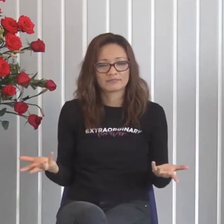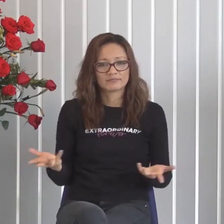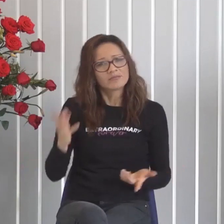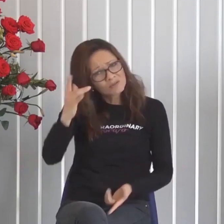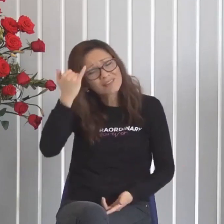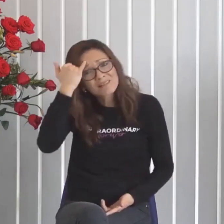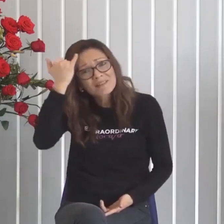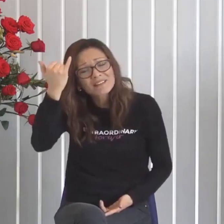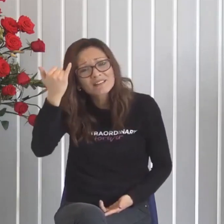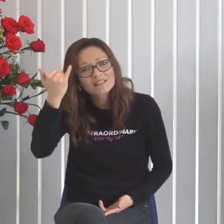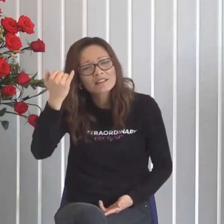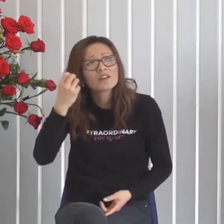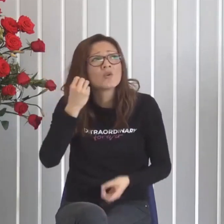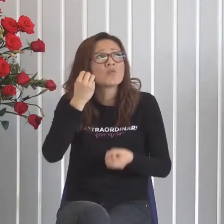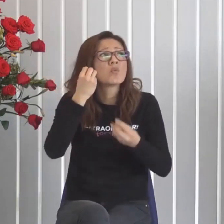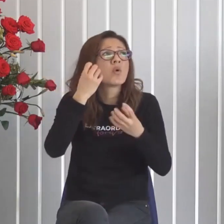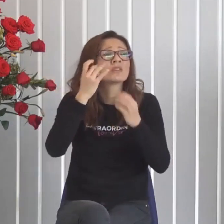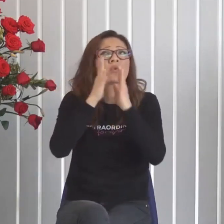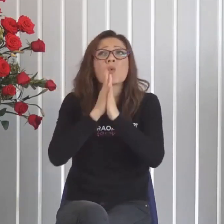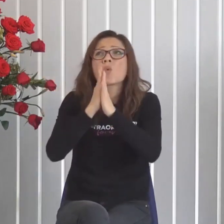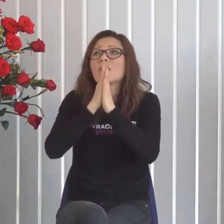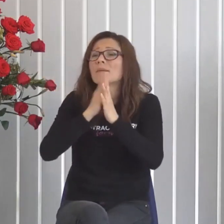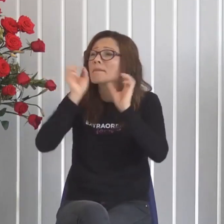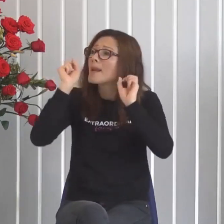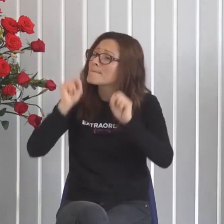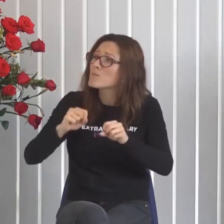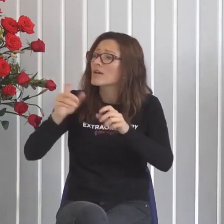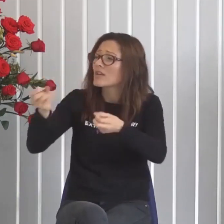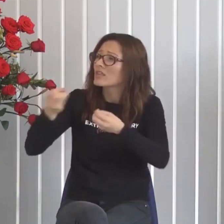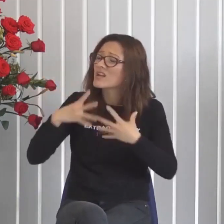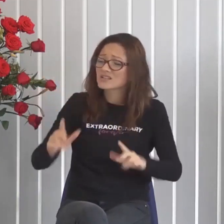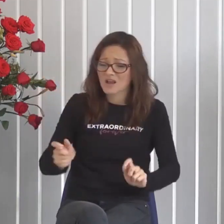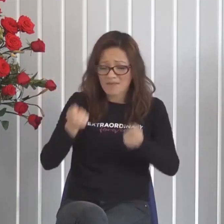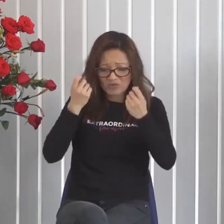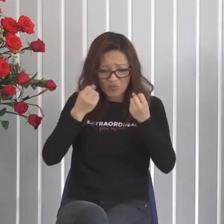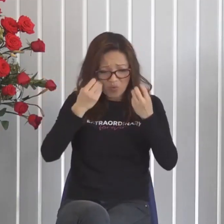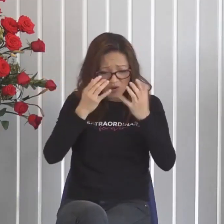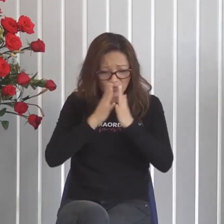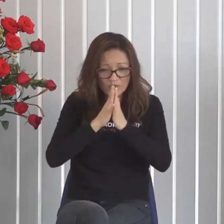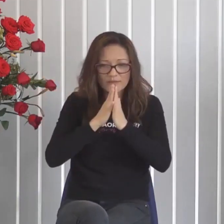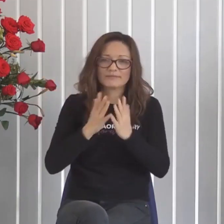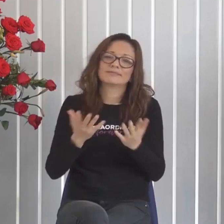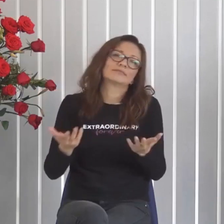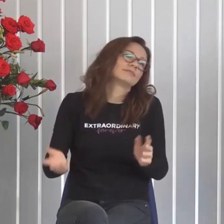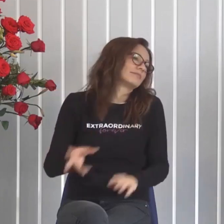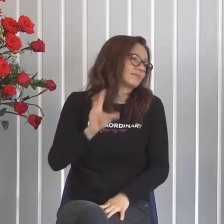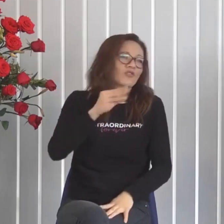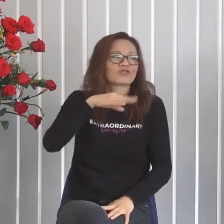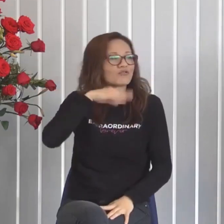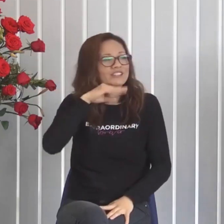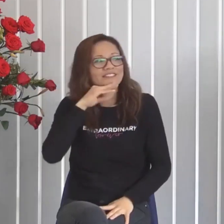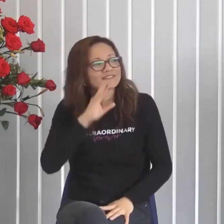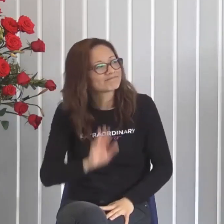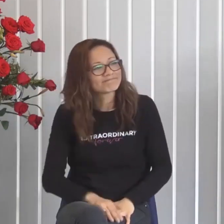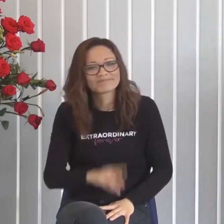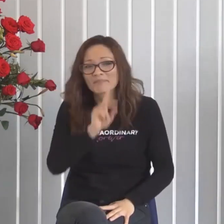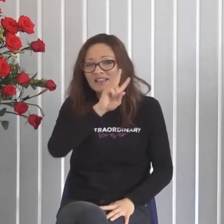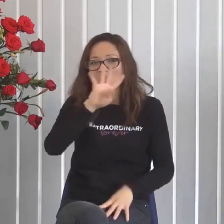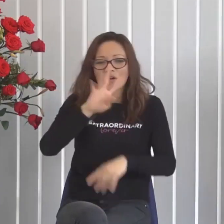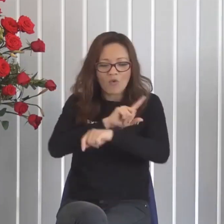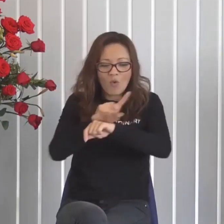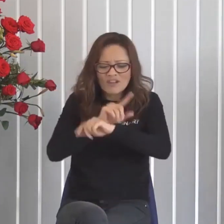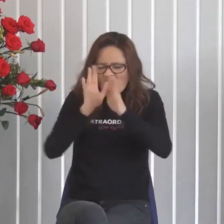Ustedes imagínense, bueno, ¿cuánto tengo que orar para poder alcanzar la salvación? Viejo, no le alcanzarían las 24 horas,